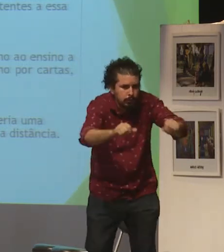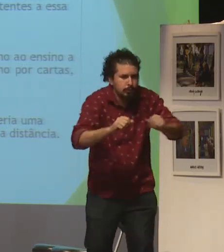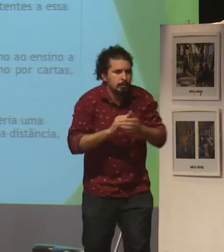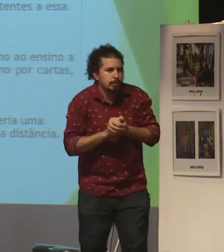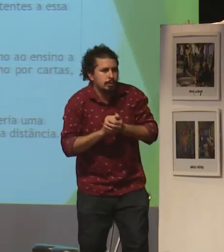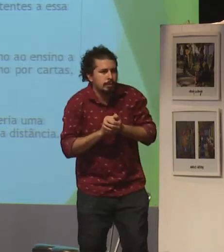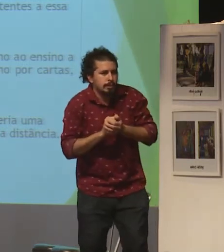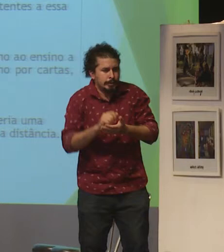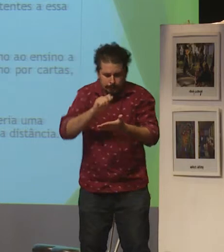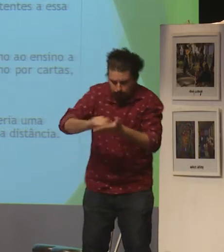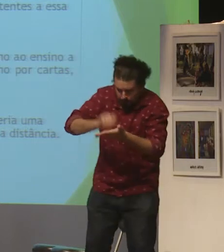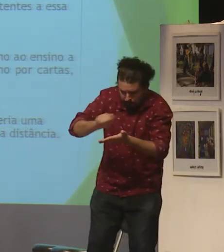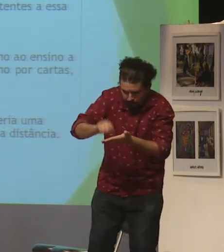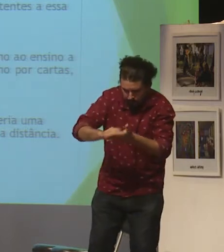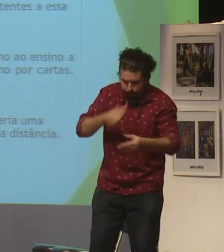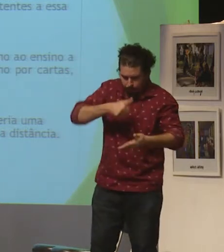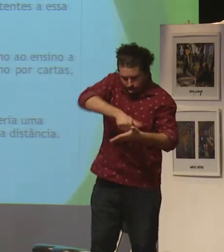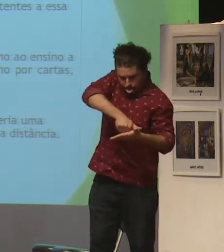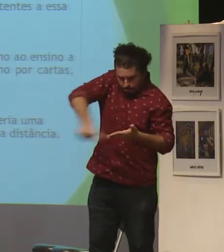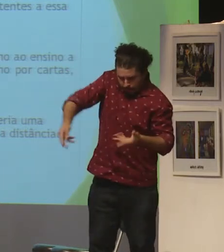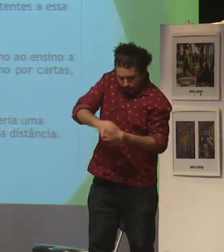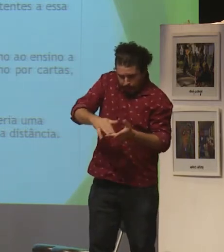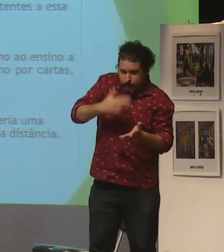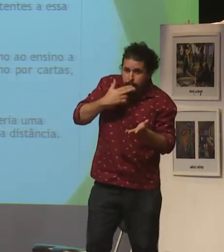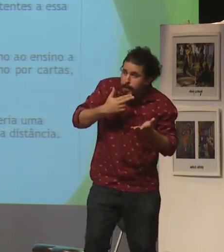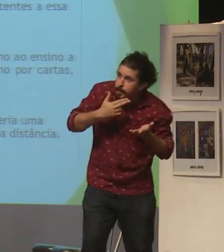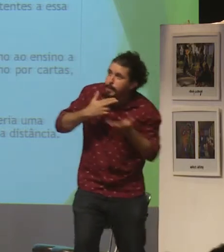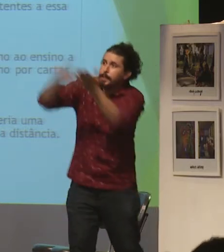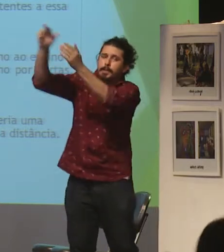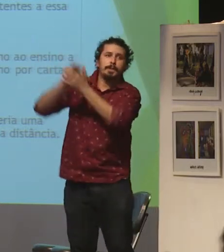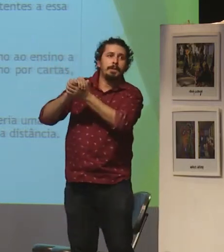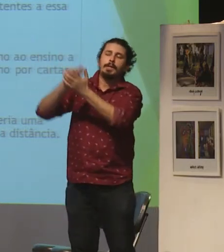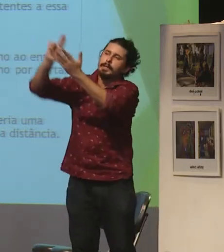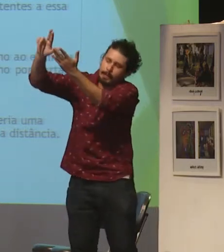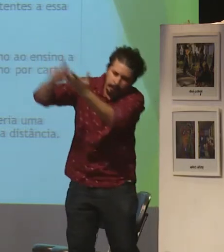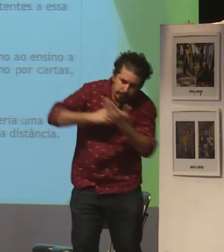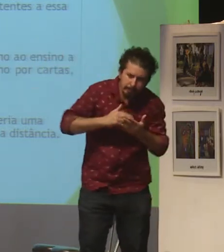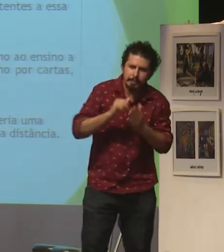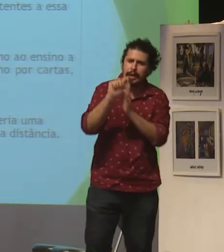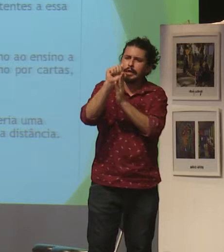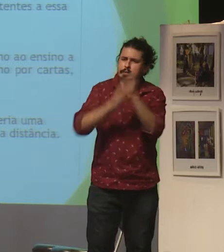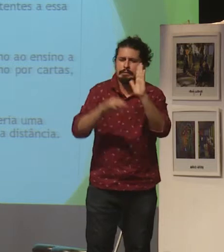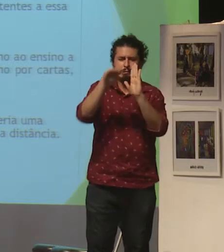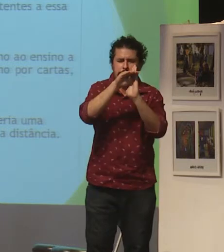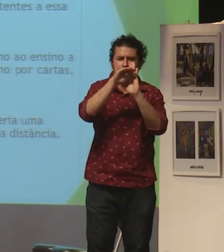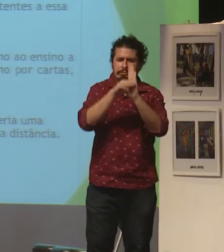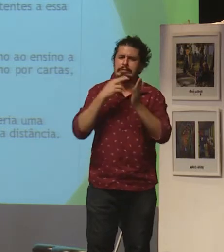mandavam o vídeo via correio, né, através de uma fita, cassete, aí mandava isso via correio, aí você assistia